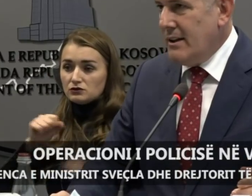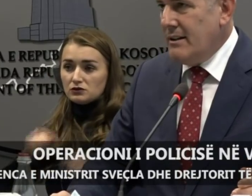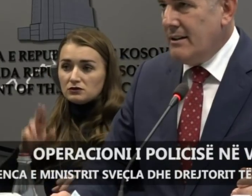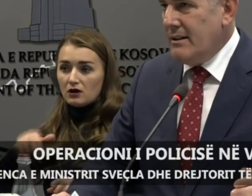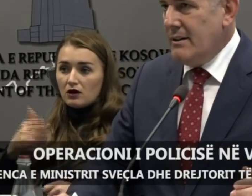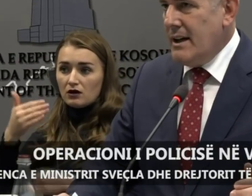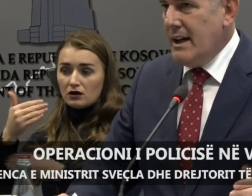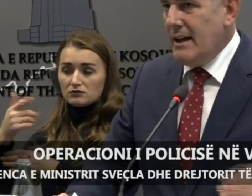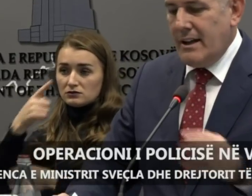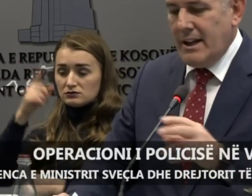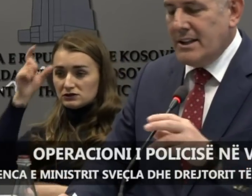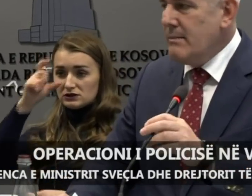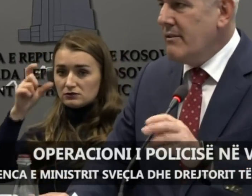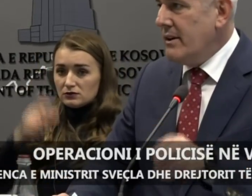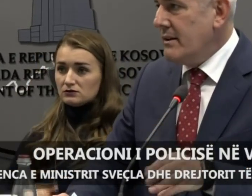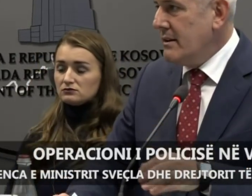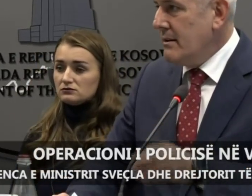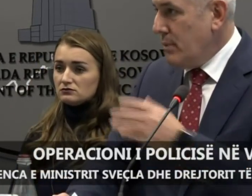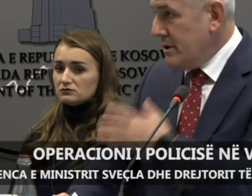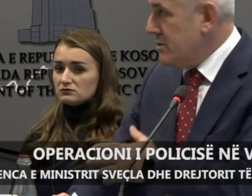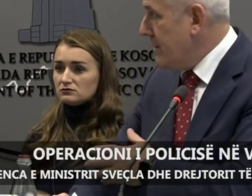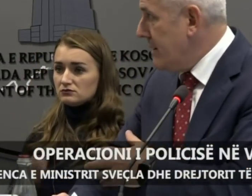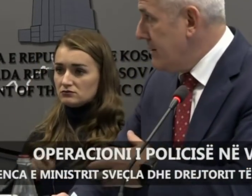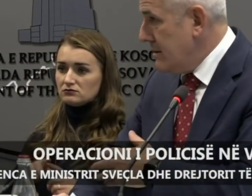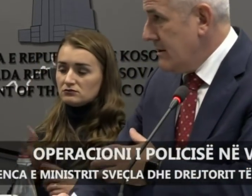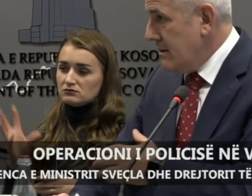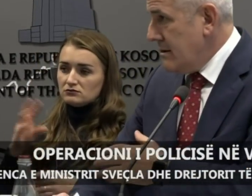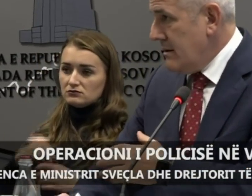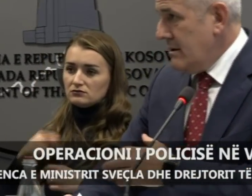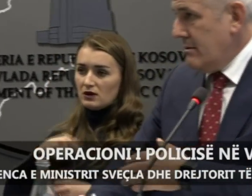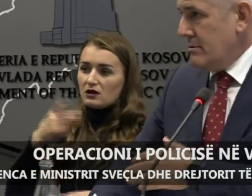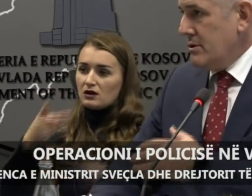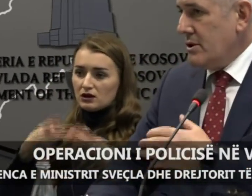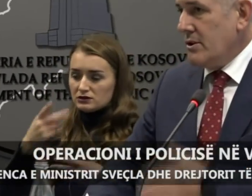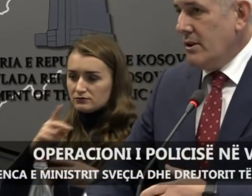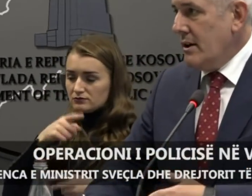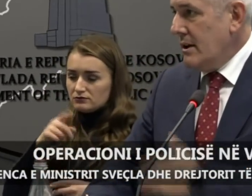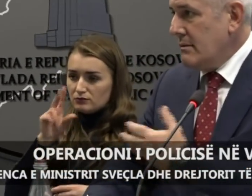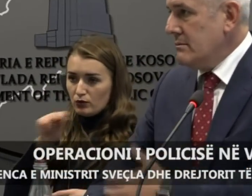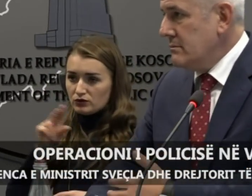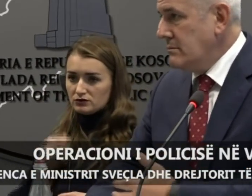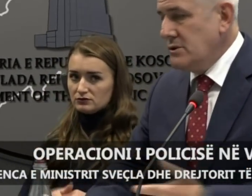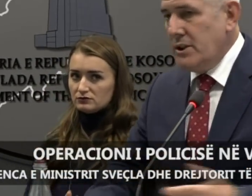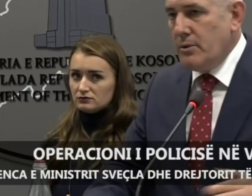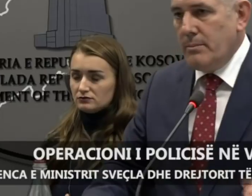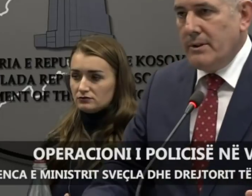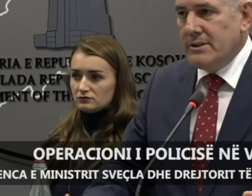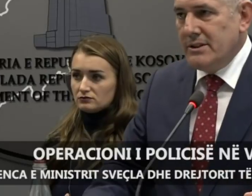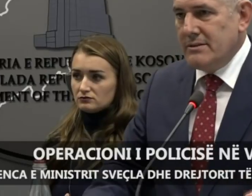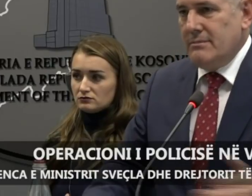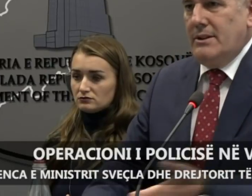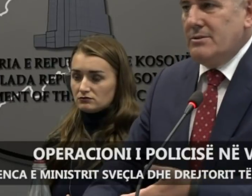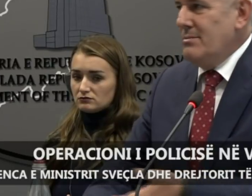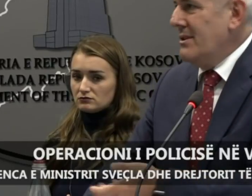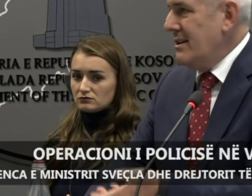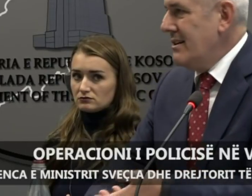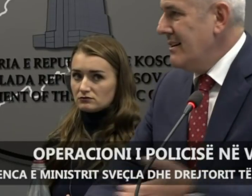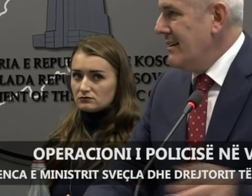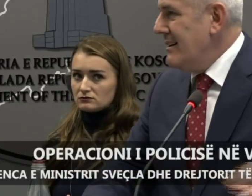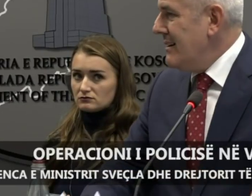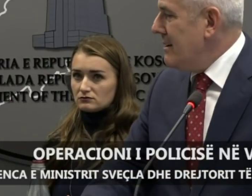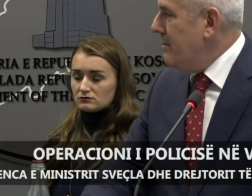çështje e hetimeve policore. Unë do të kërkoj nga drejtori policisë,